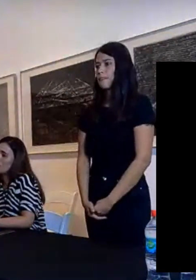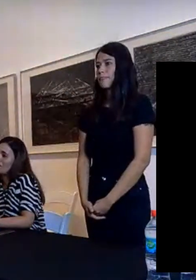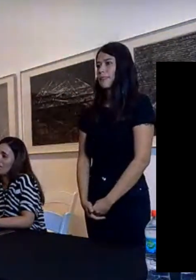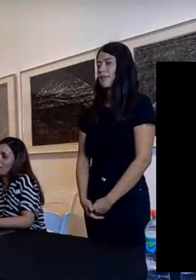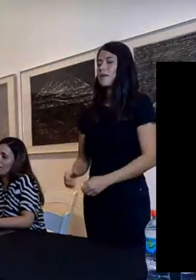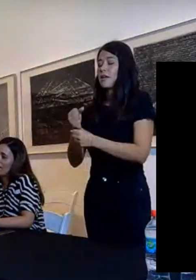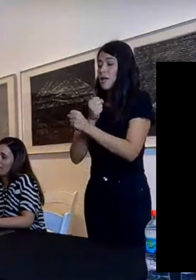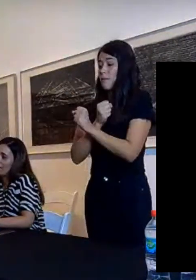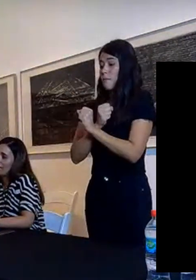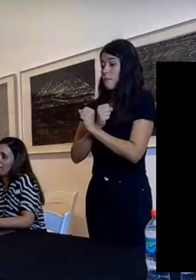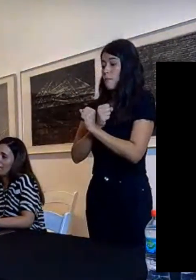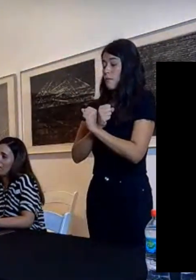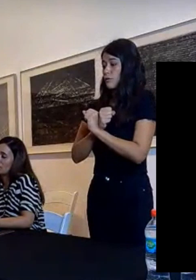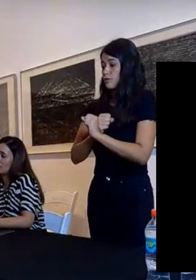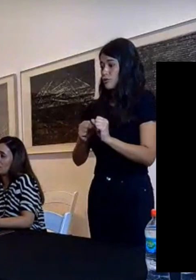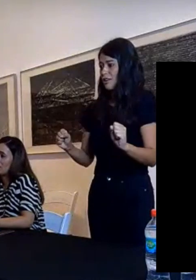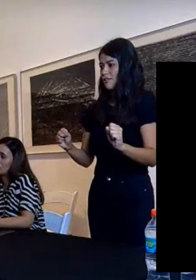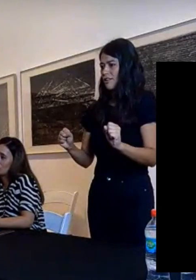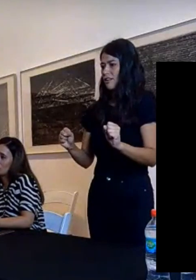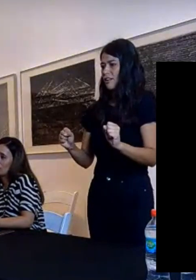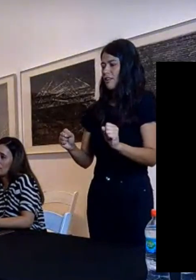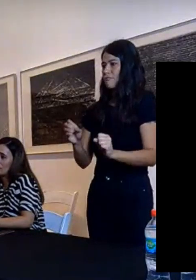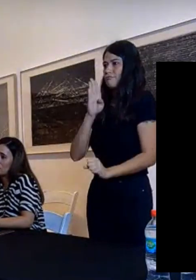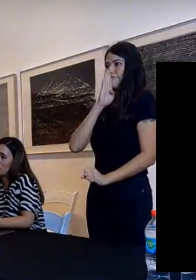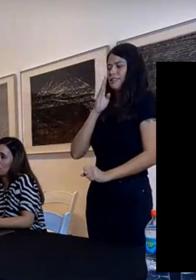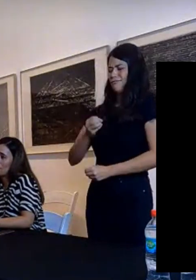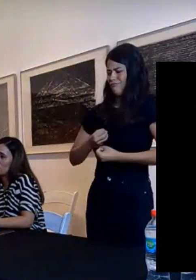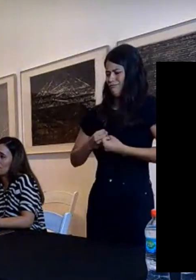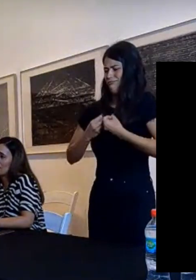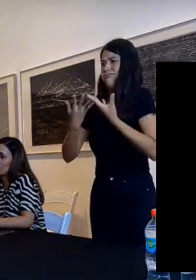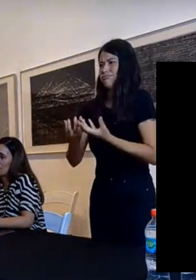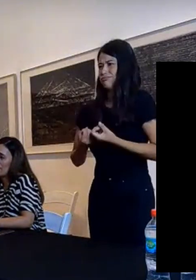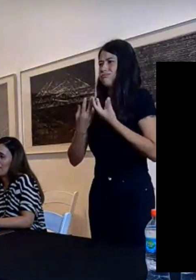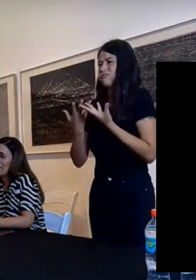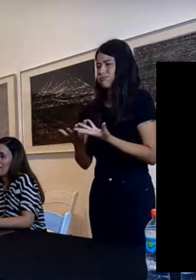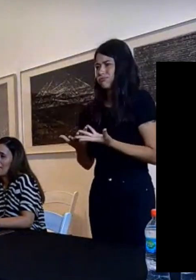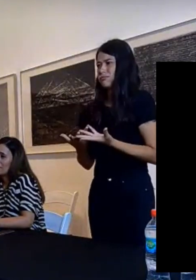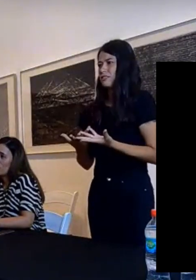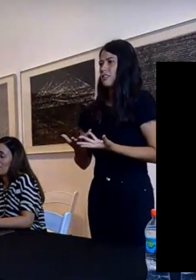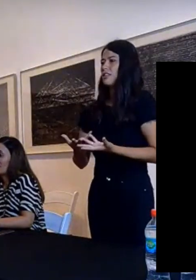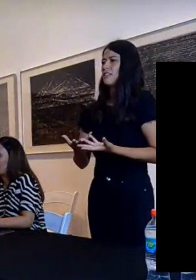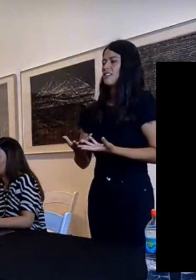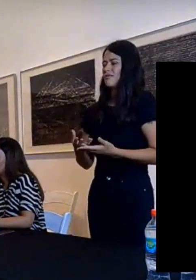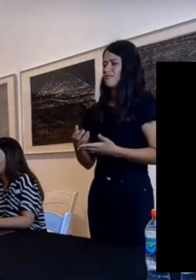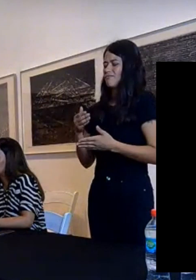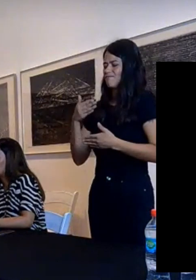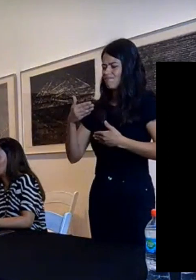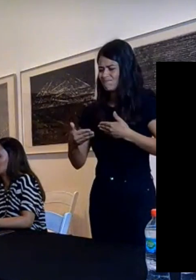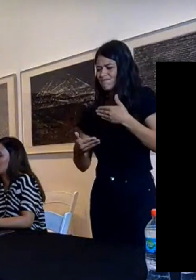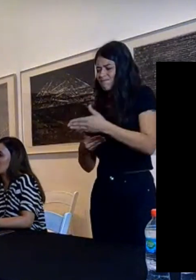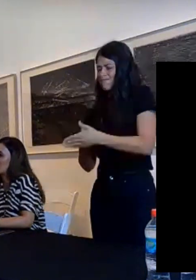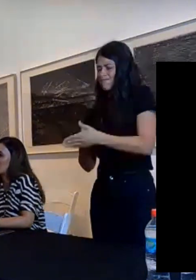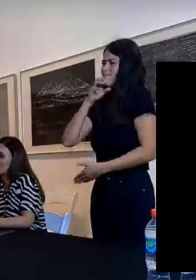Es imposible no hablar desde los sentimientos, desde todo lo que hemos tenido que sobrellevar, de